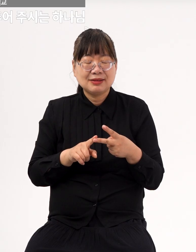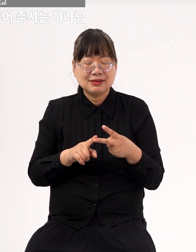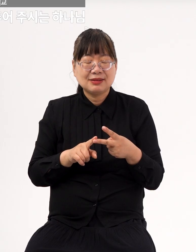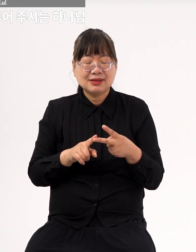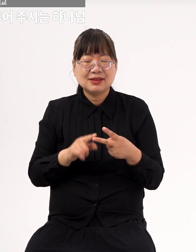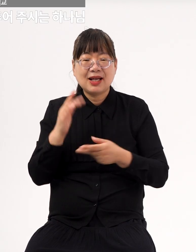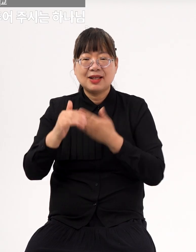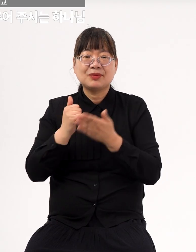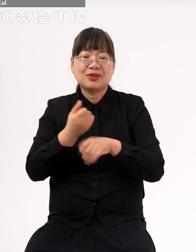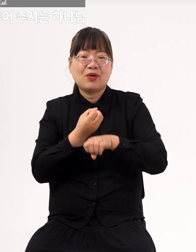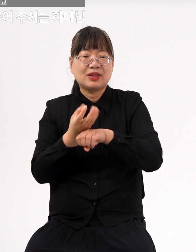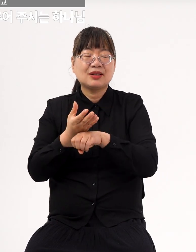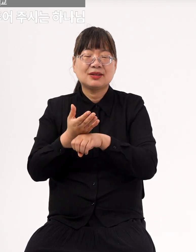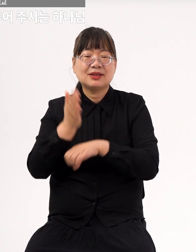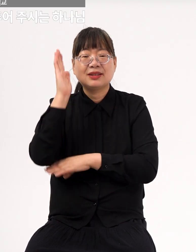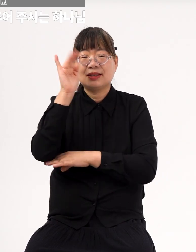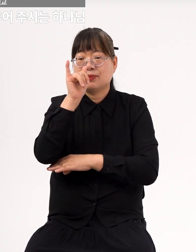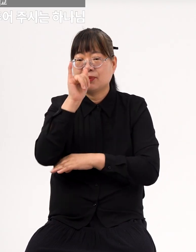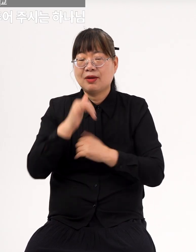있는 거죠.